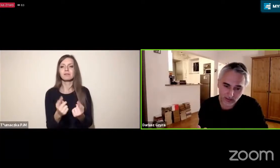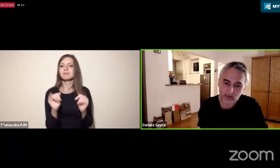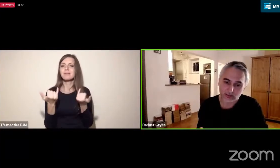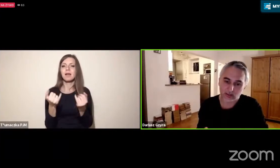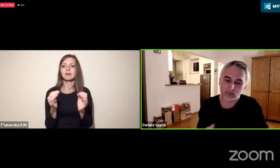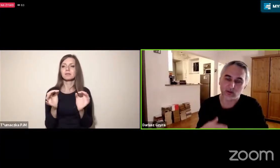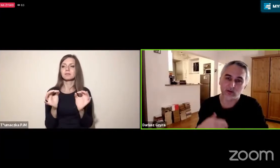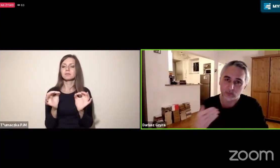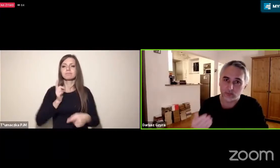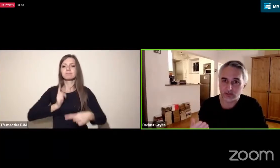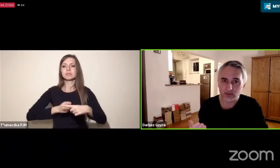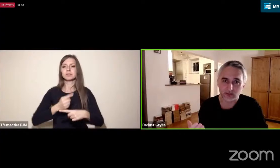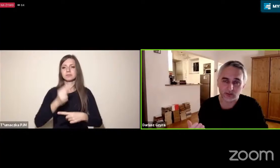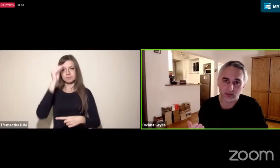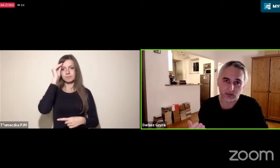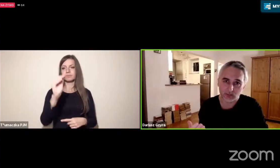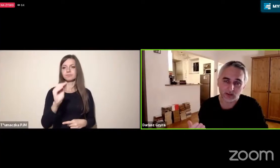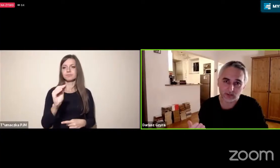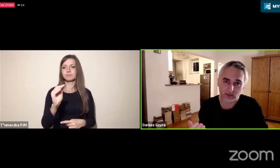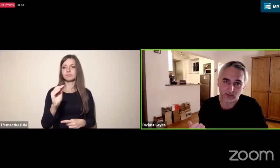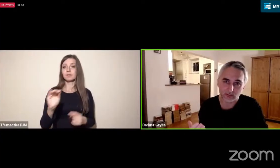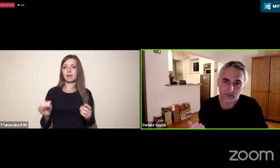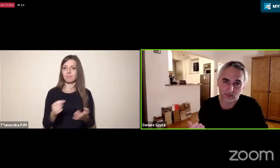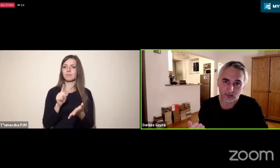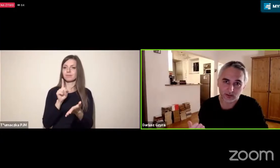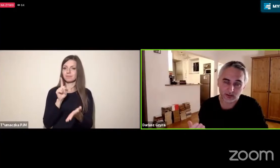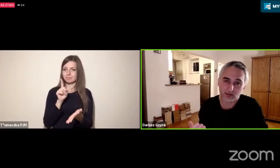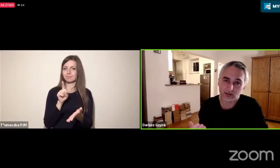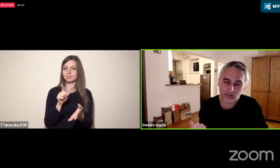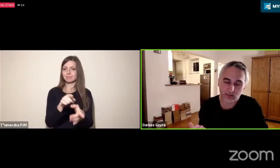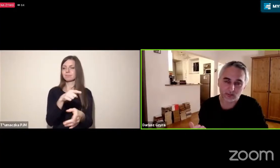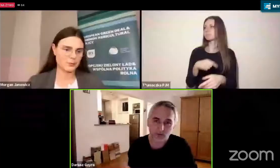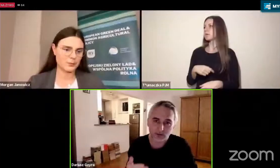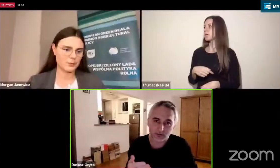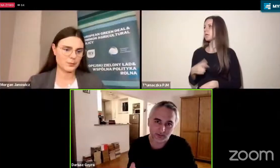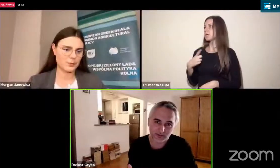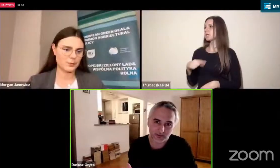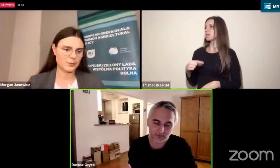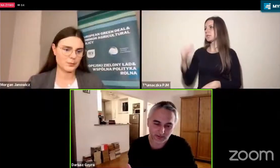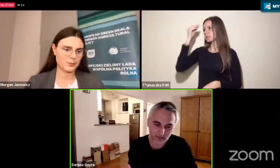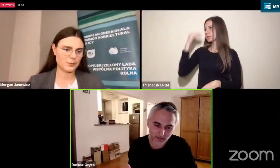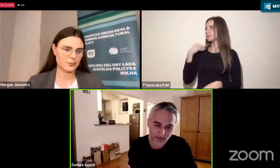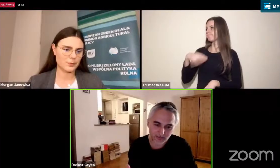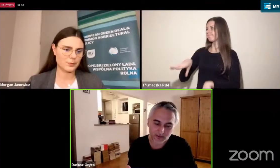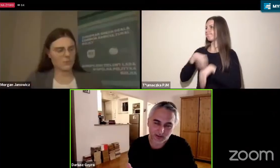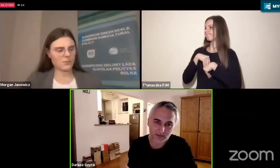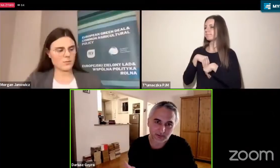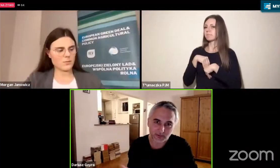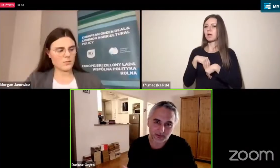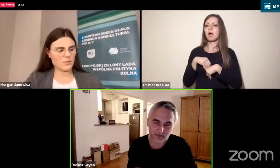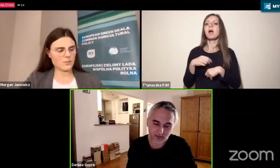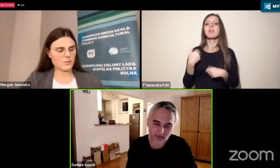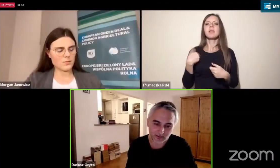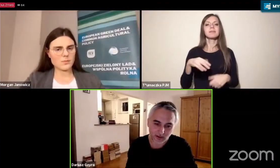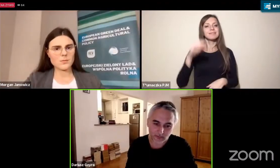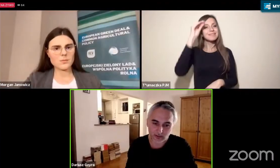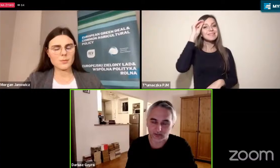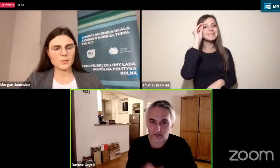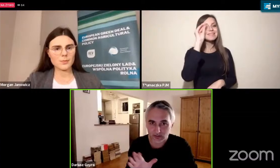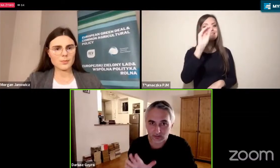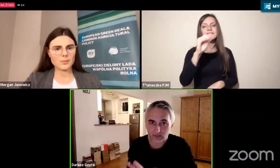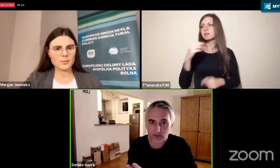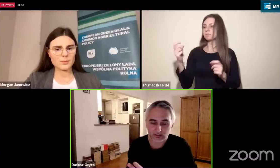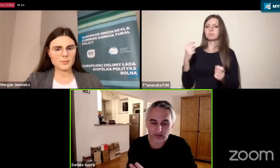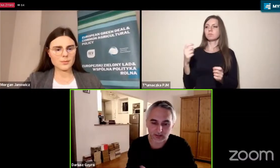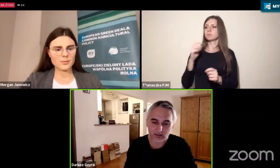przekaz, żeby on mógł być rzeczywiście sprawczym, żeby nie był kontrproduktywny, żeby nie prowadził do przeciwnego